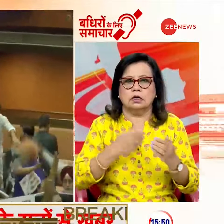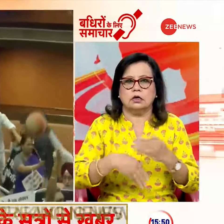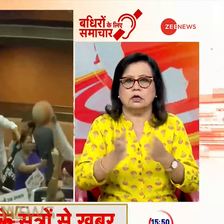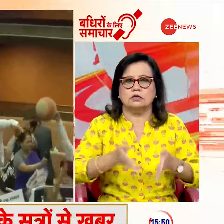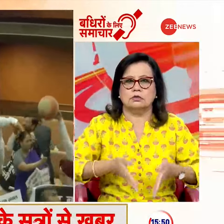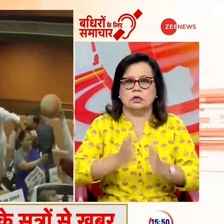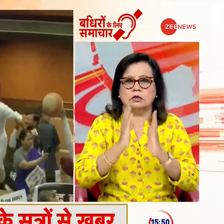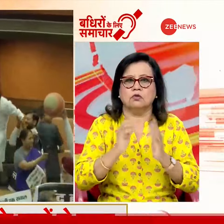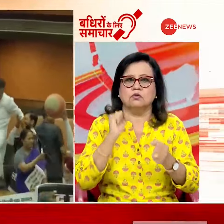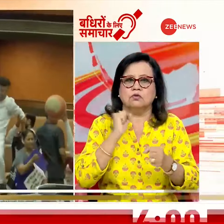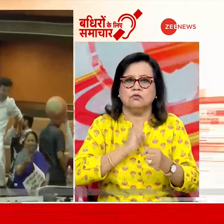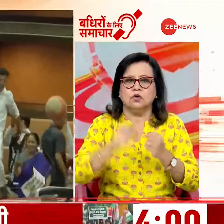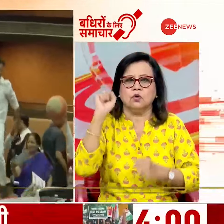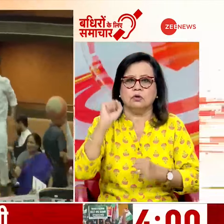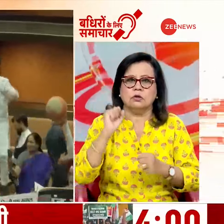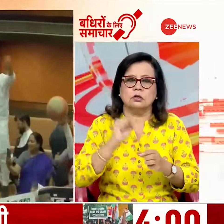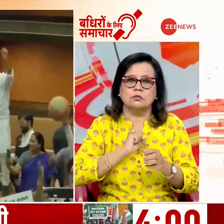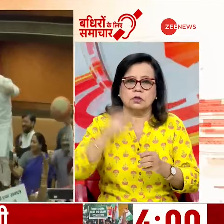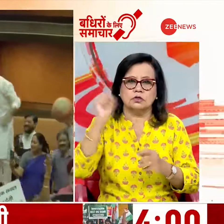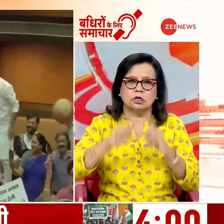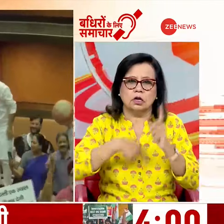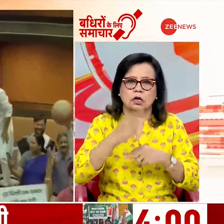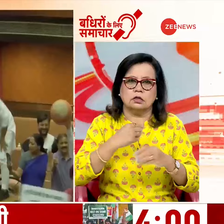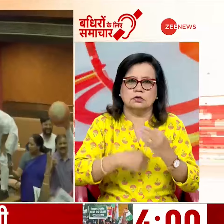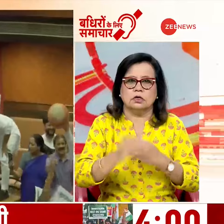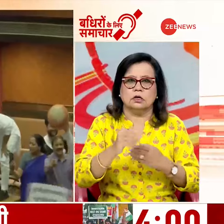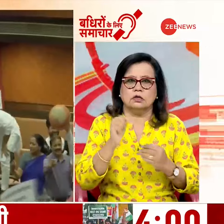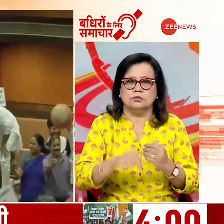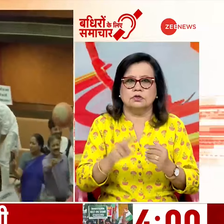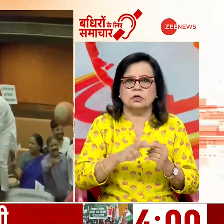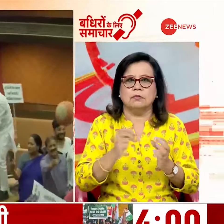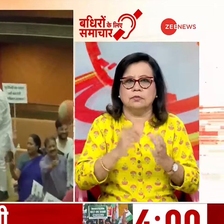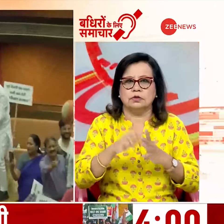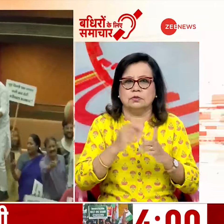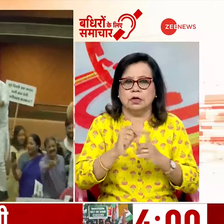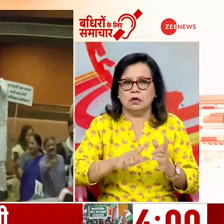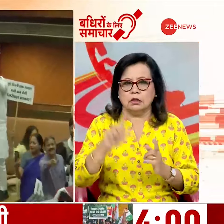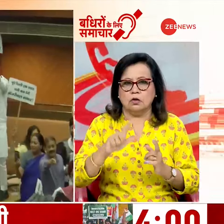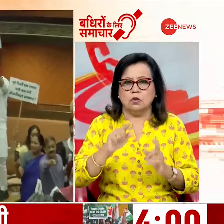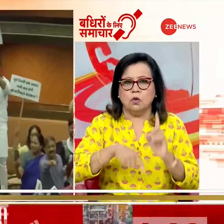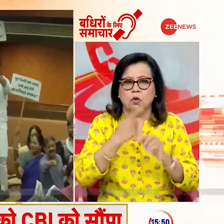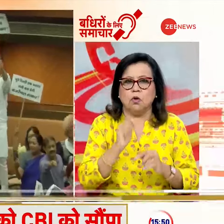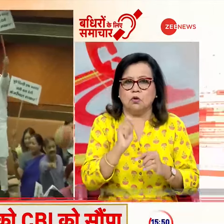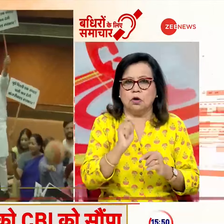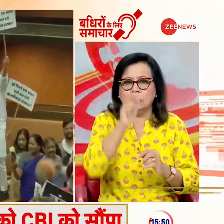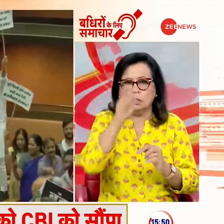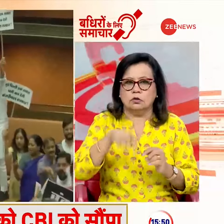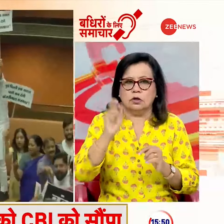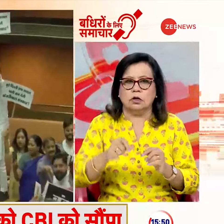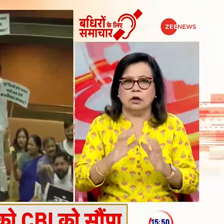सदन से लेकर सड़क तक विरोध और प्रदर्शन लगातार जारी है। इस बीच बीजेपी के नेताओं